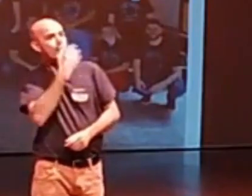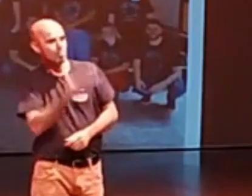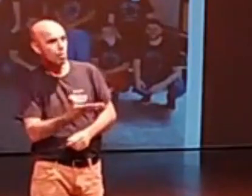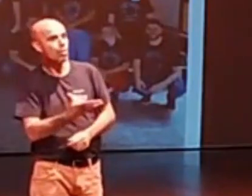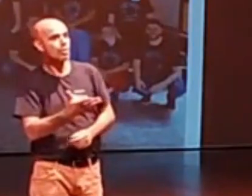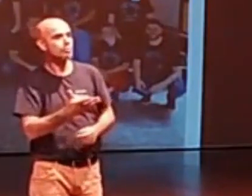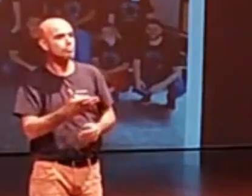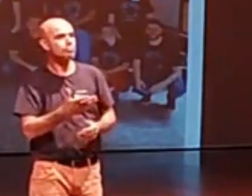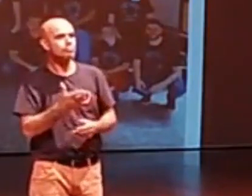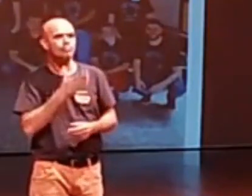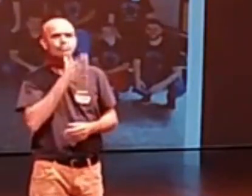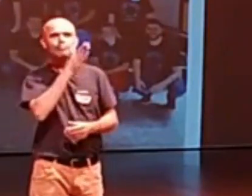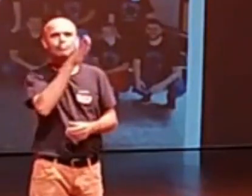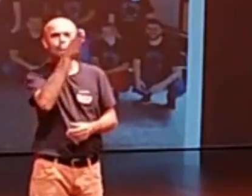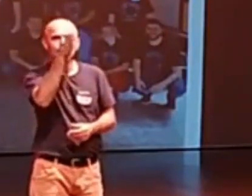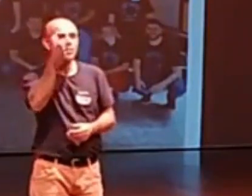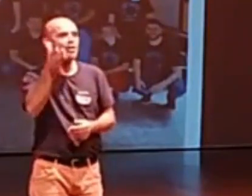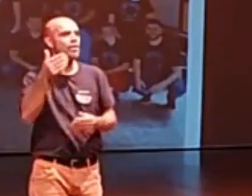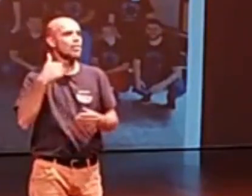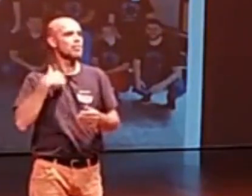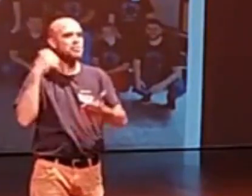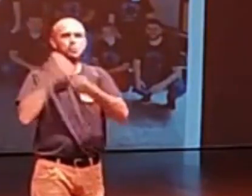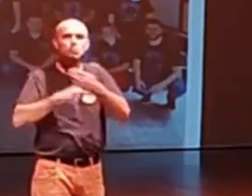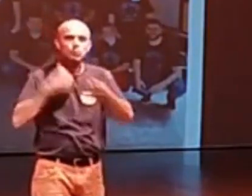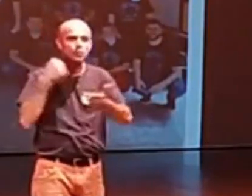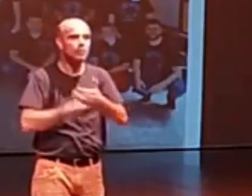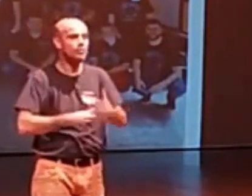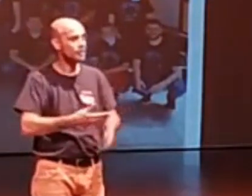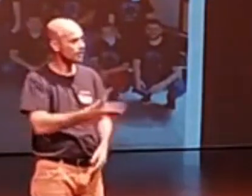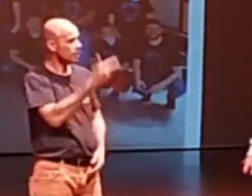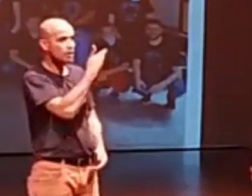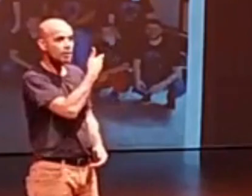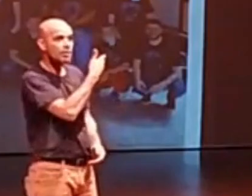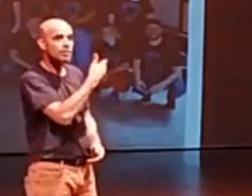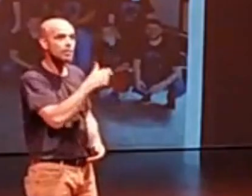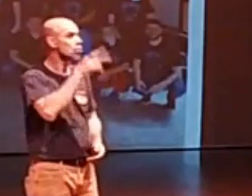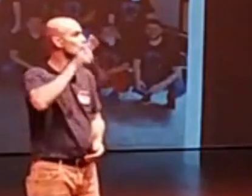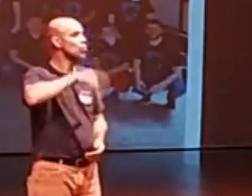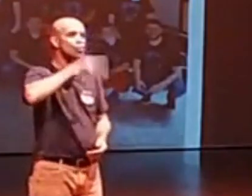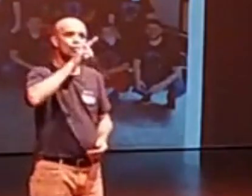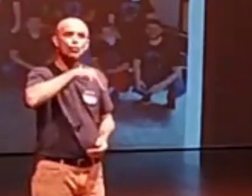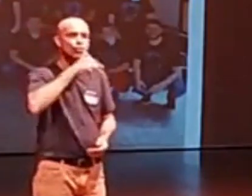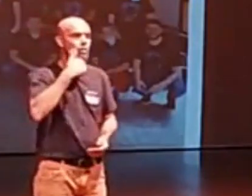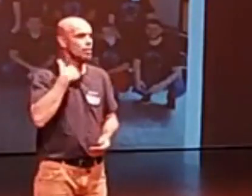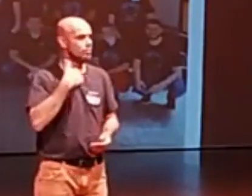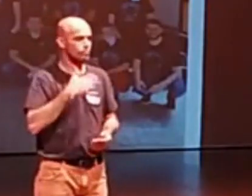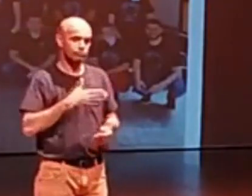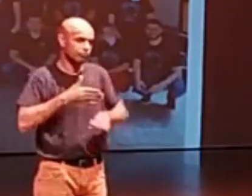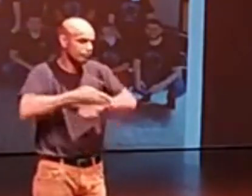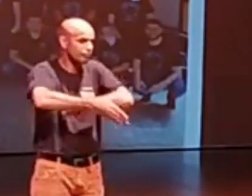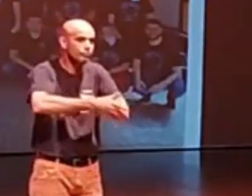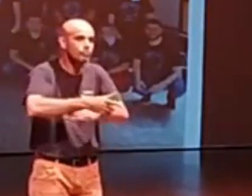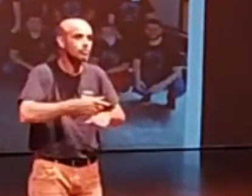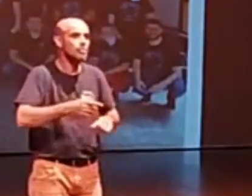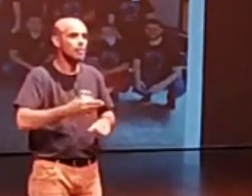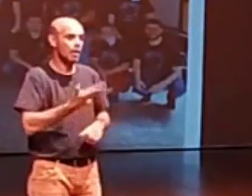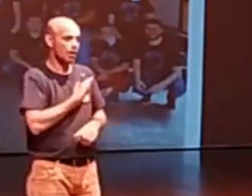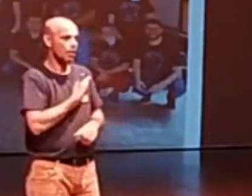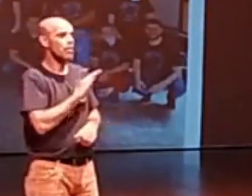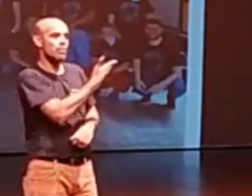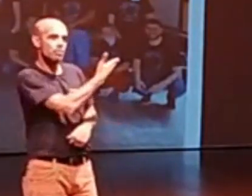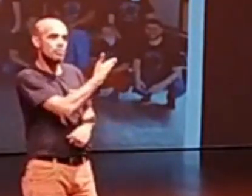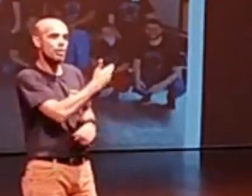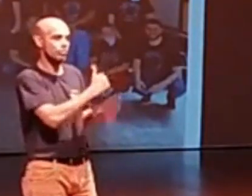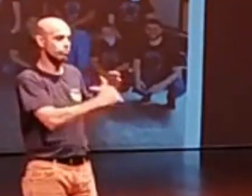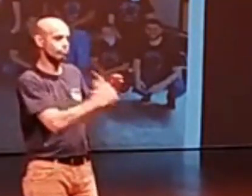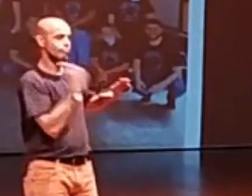Brasil inteiro, até brigando para conseguir fazer isso. Esse pessoal aqui, eu ainda não participei de nenhum Mude a Curva, tá? Mas, por exemplo, esse aqui foi meu amigo Rodrigo Amaral que me